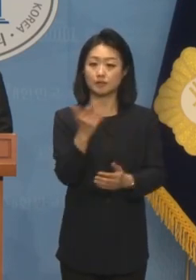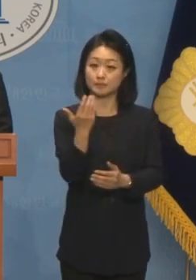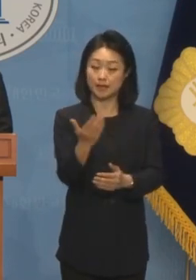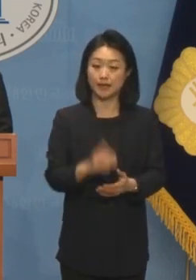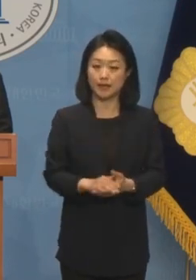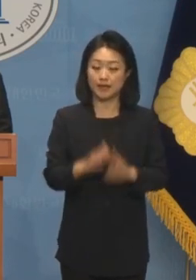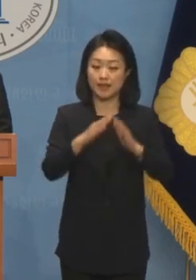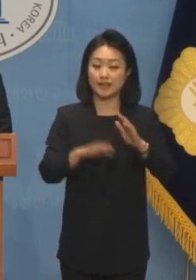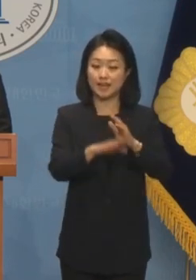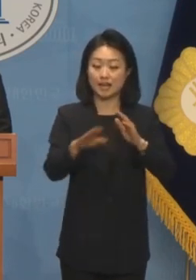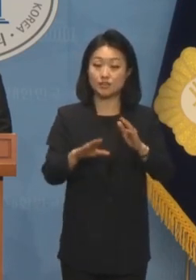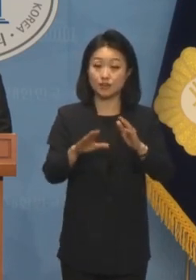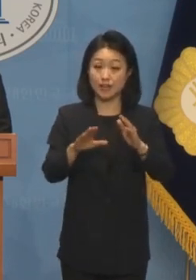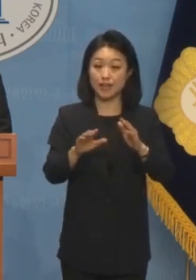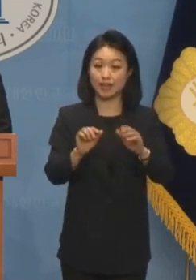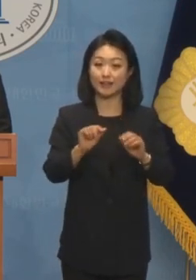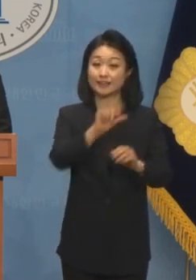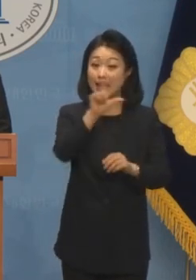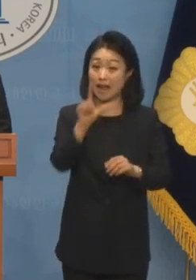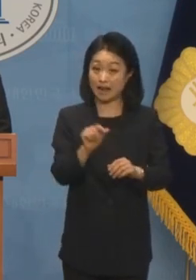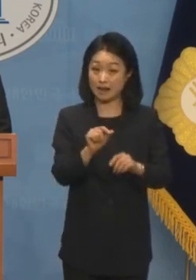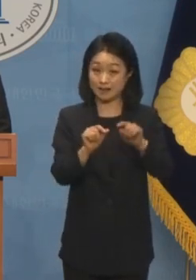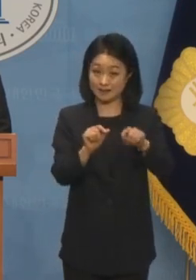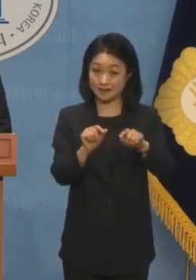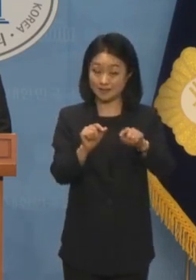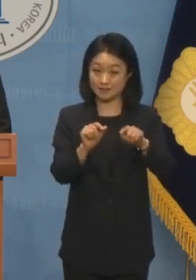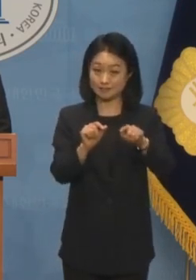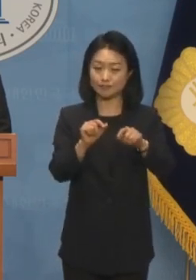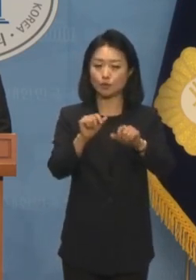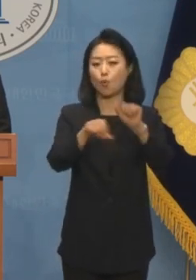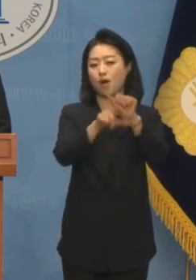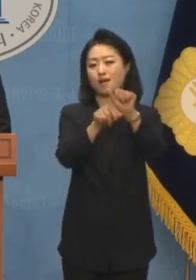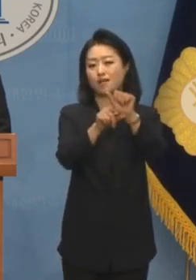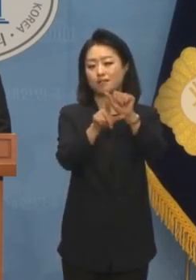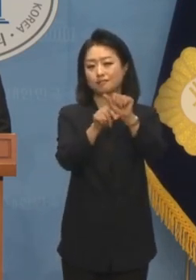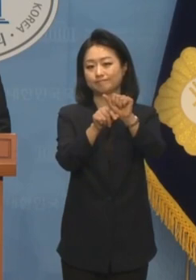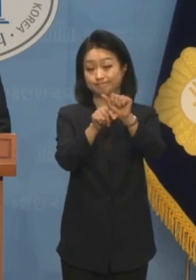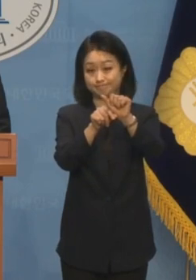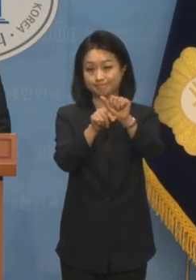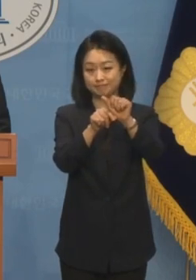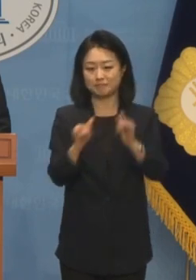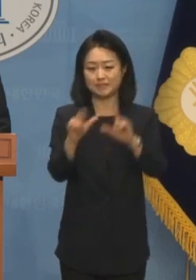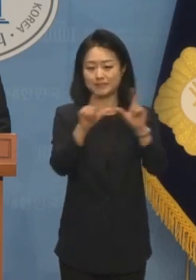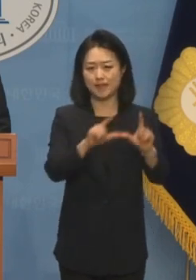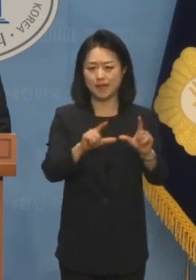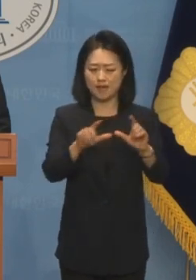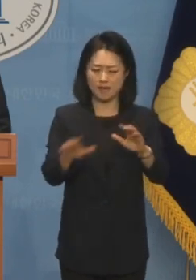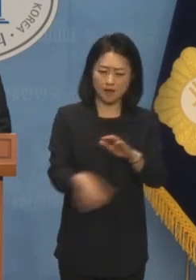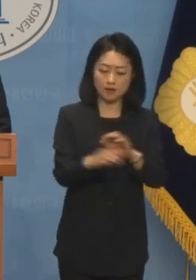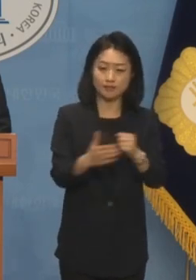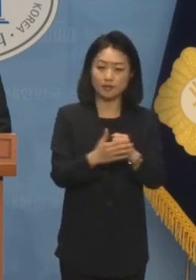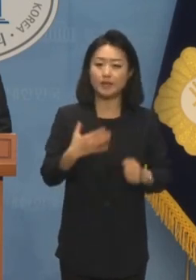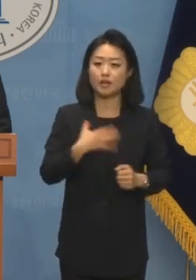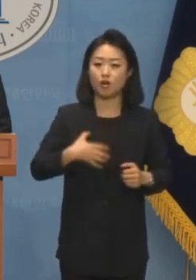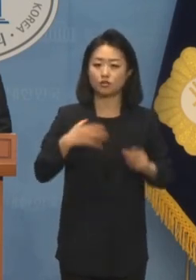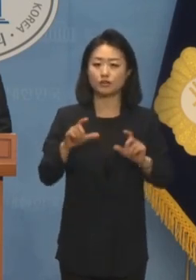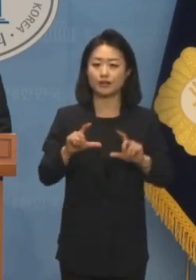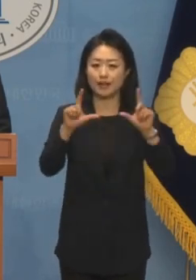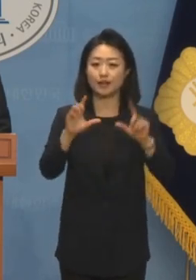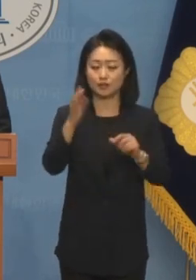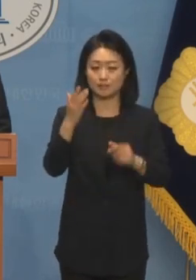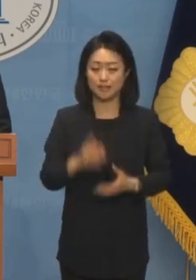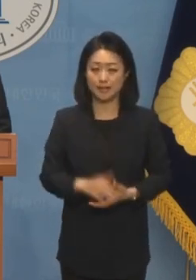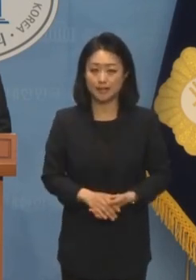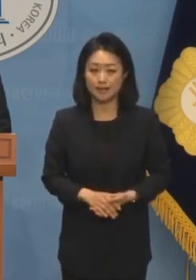가정의 달인 5월이 윤석열 정부의 경제 실패와 민생 무대책으로 한숨만 나오는 걱정의 달이 되려 하고 있습니다.